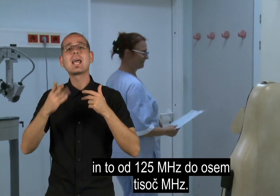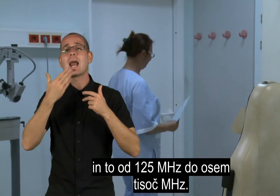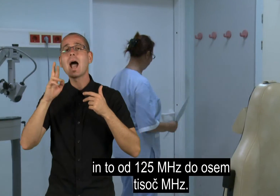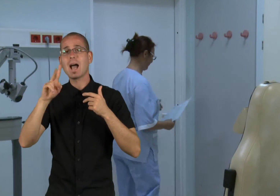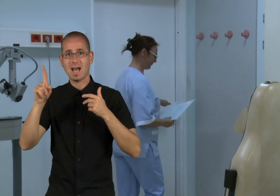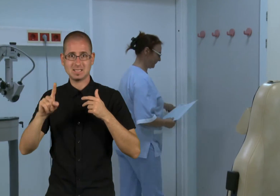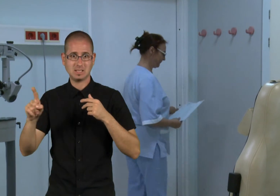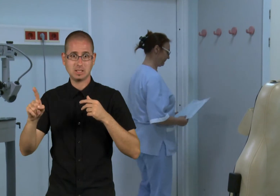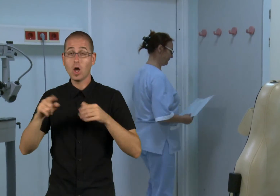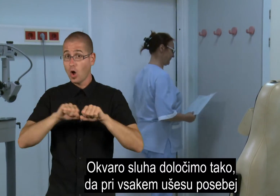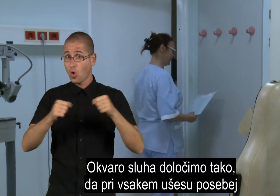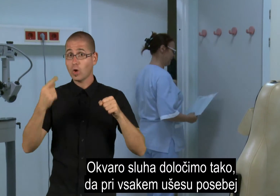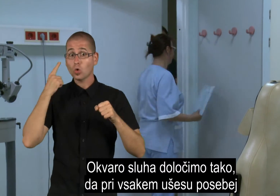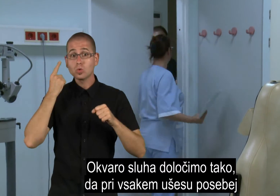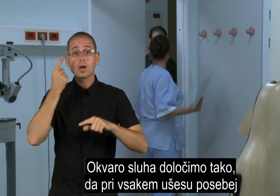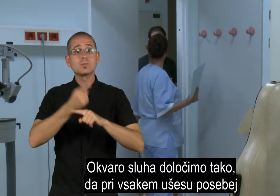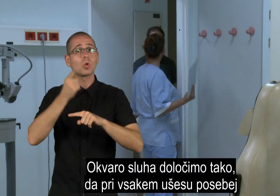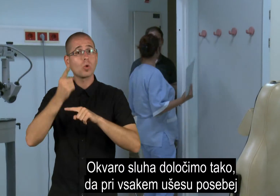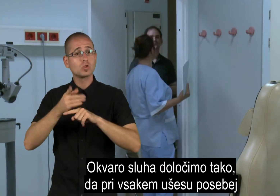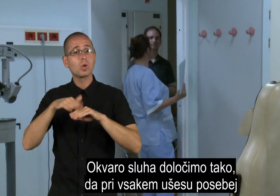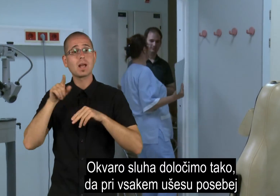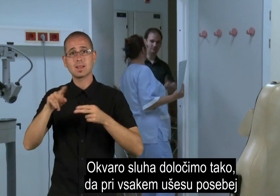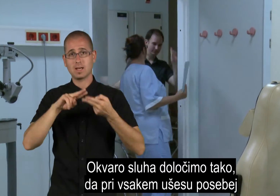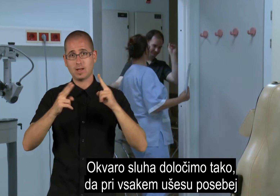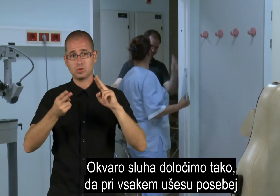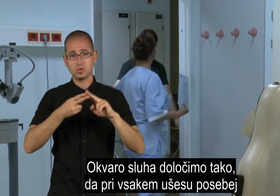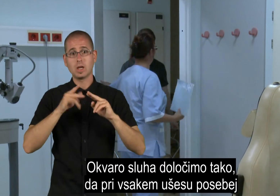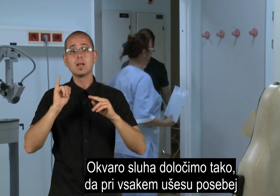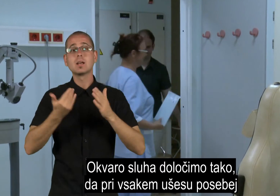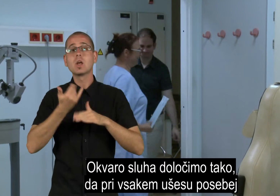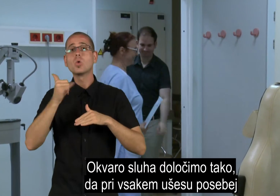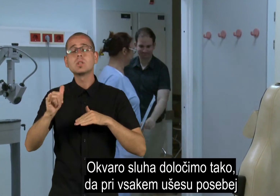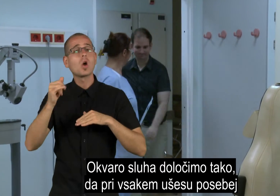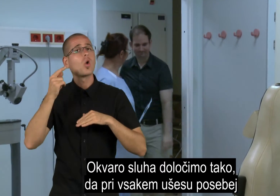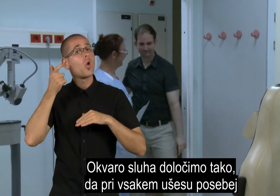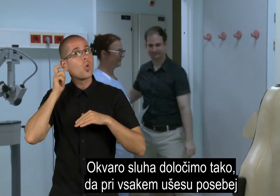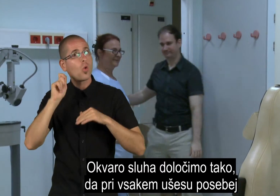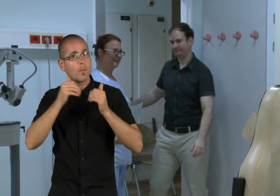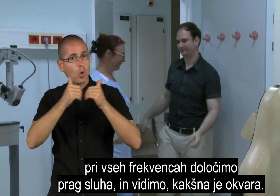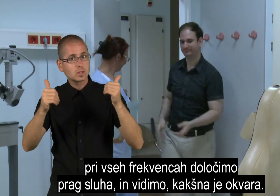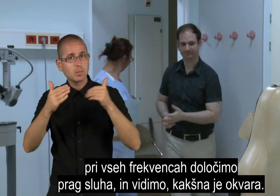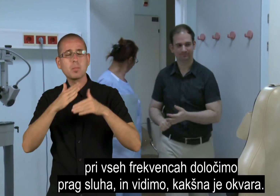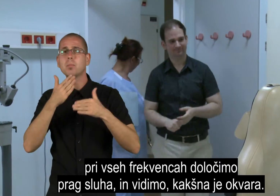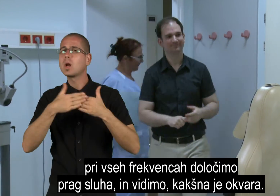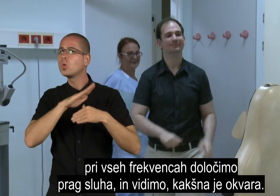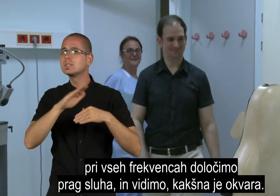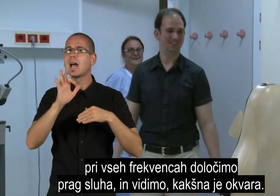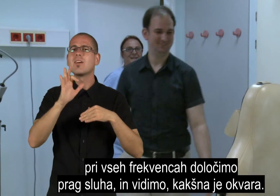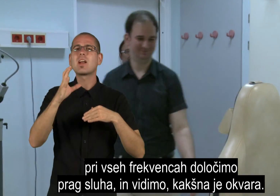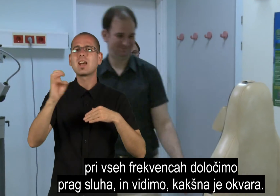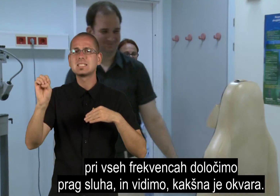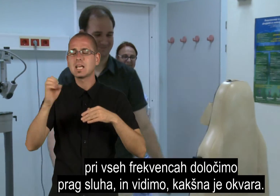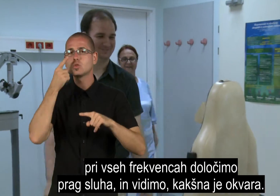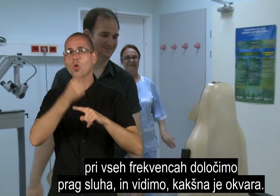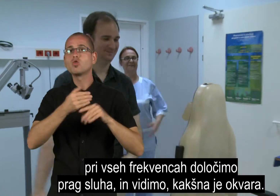kHz. Okvaro sluha določimo na tak način, da za vsako uho posebej pri vseh frekvencah določimo